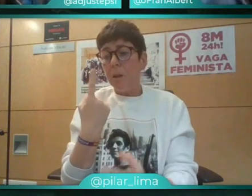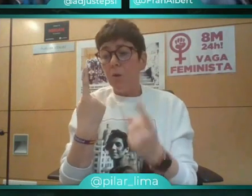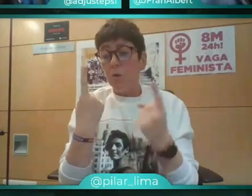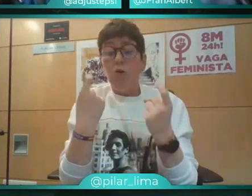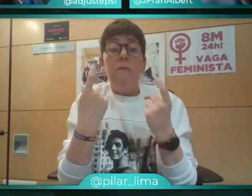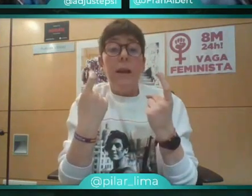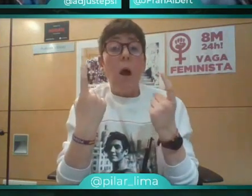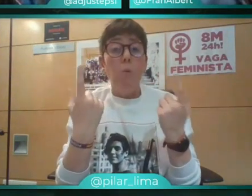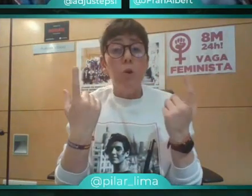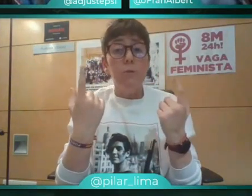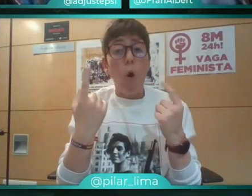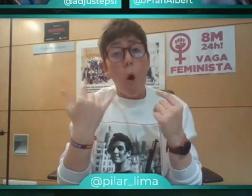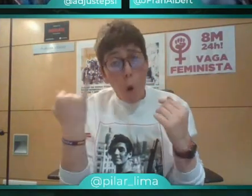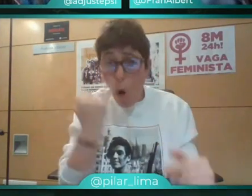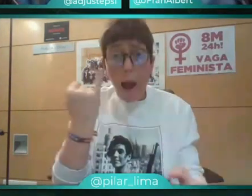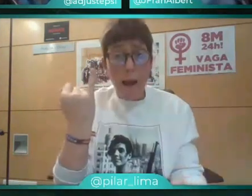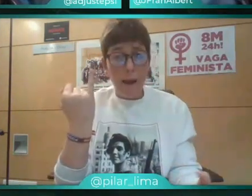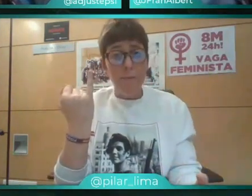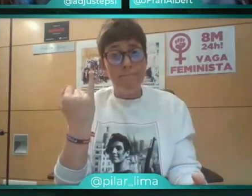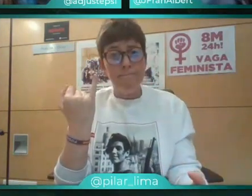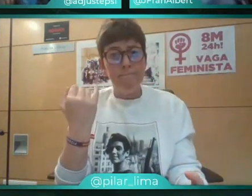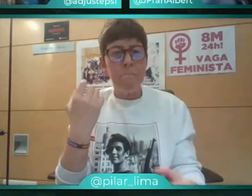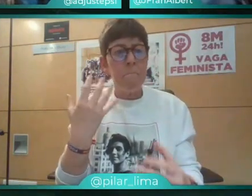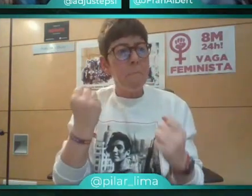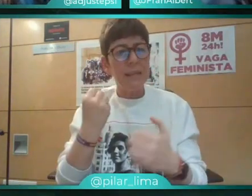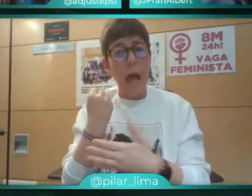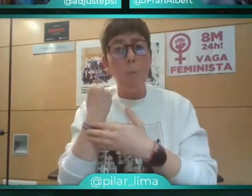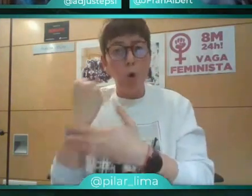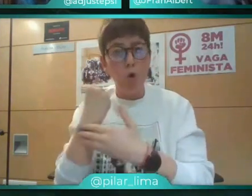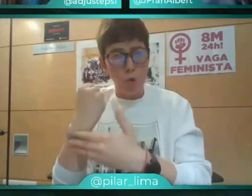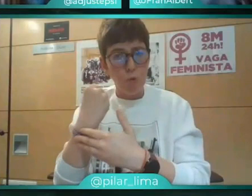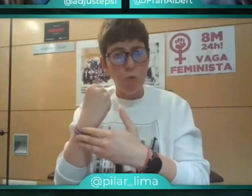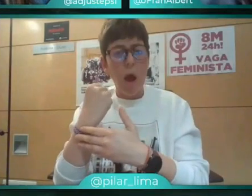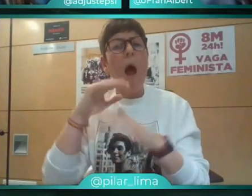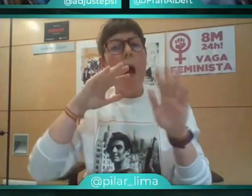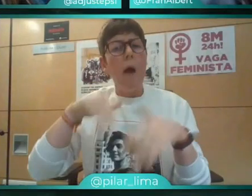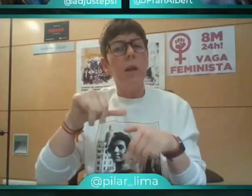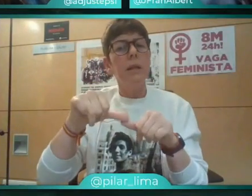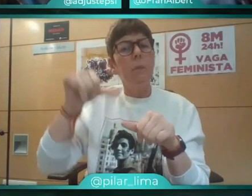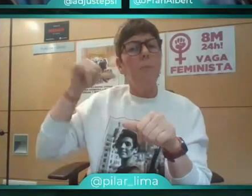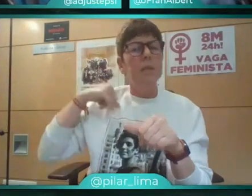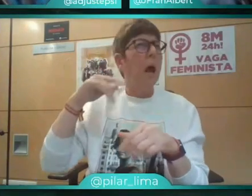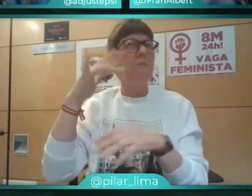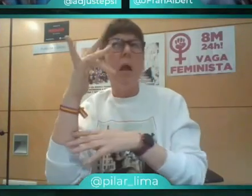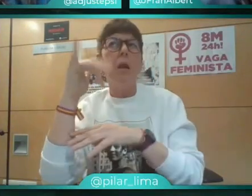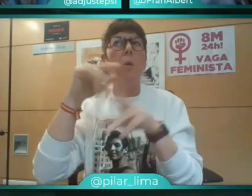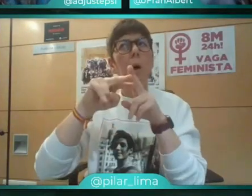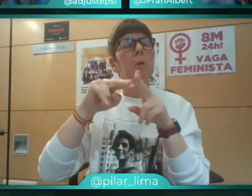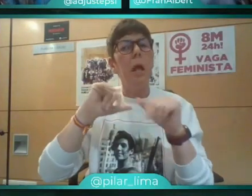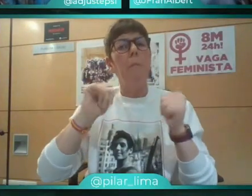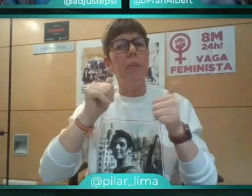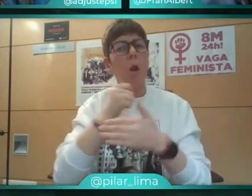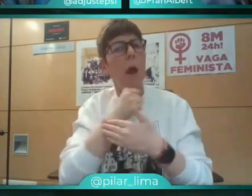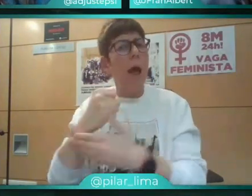ella Este es el único objetivo nos ha faltado bueno y ojalá mucho más apoyos mucho más apoyos